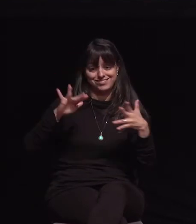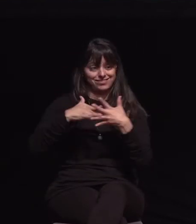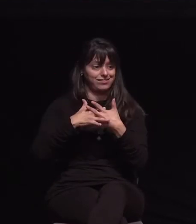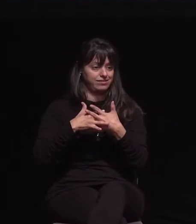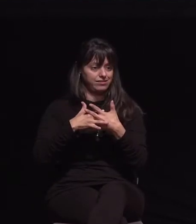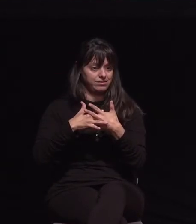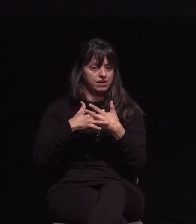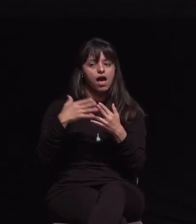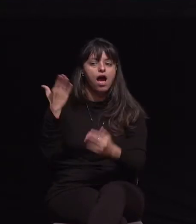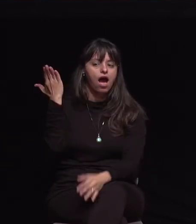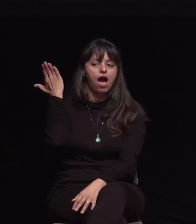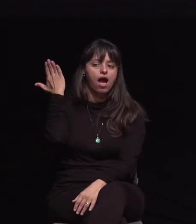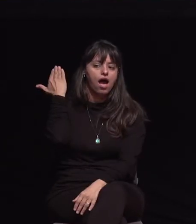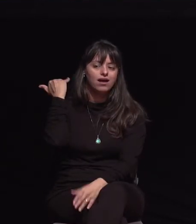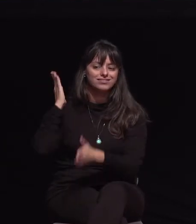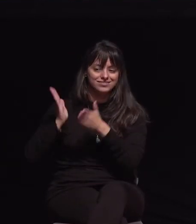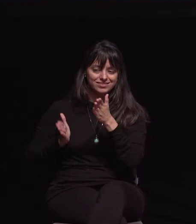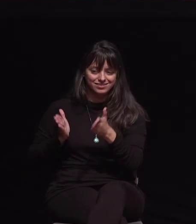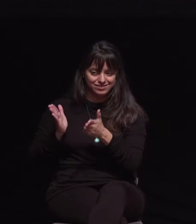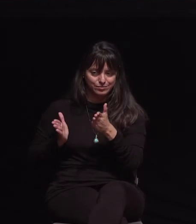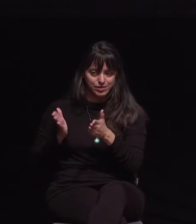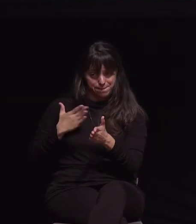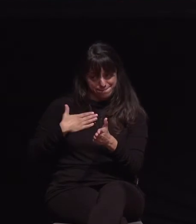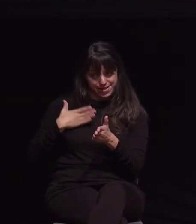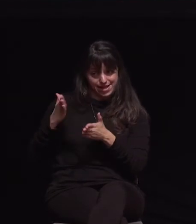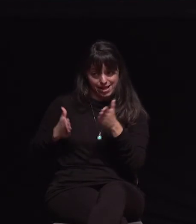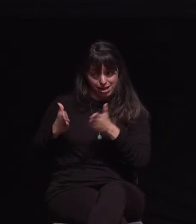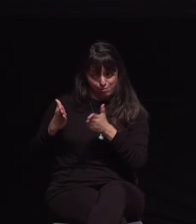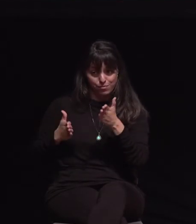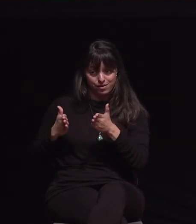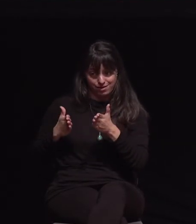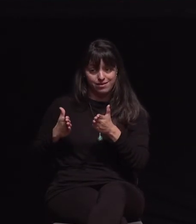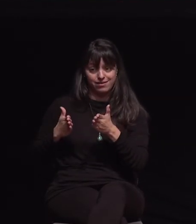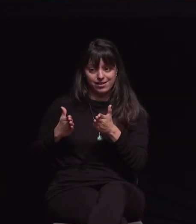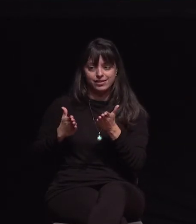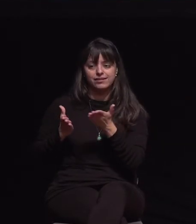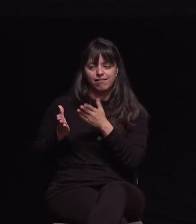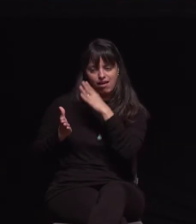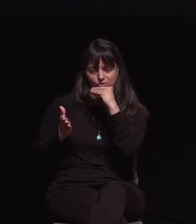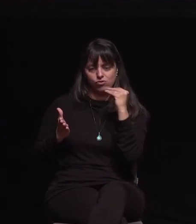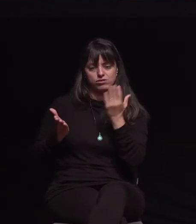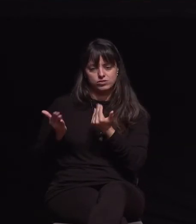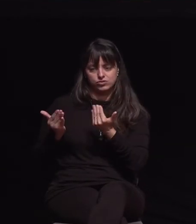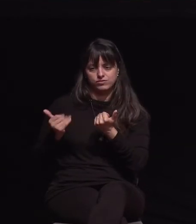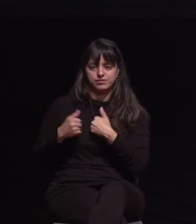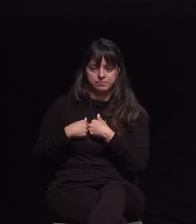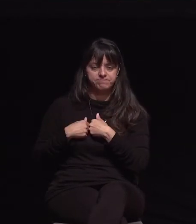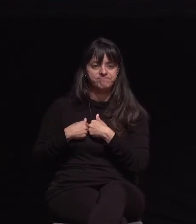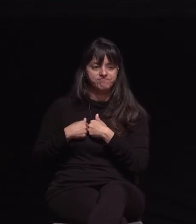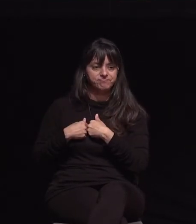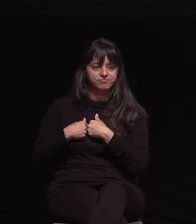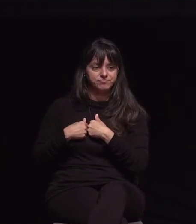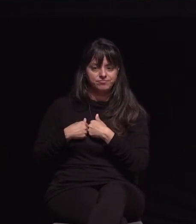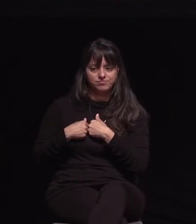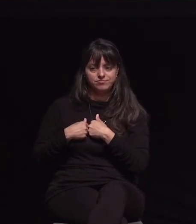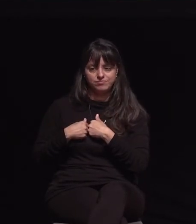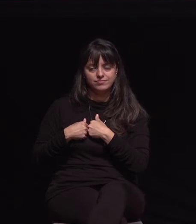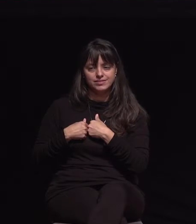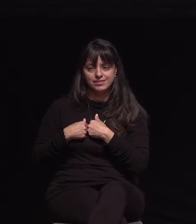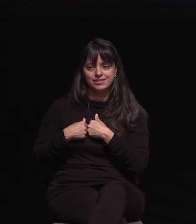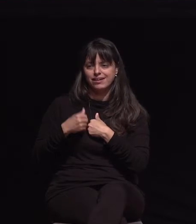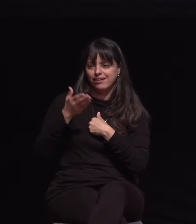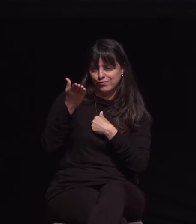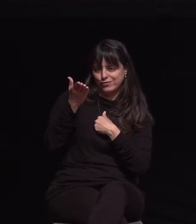que não existia na nossa época. Na minha época de adolescente, que aliás nem era adolescente, né?